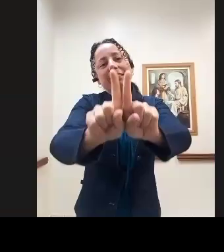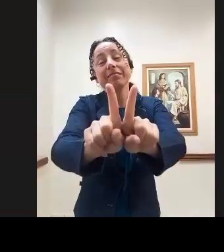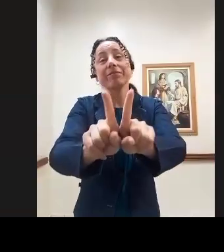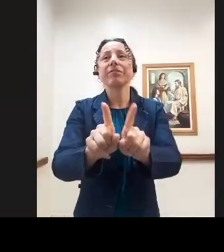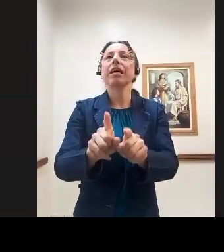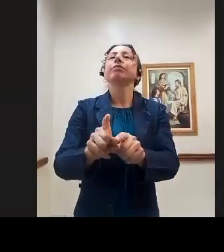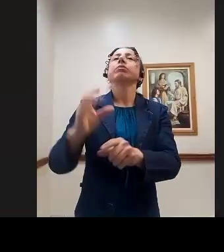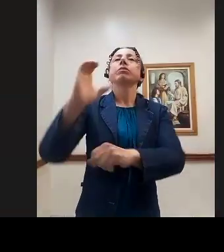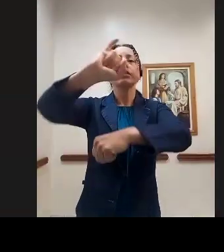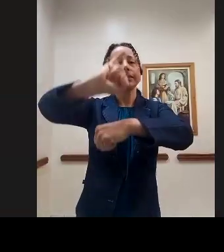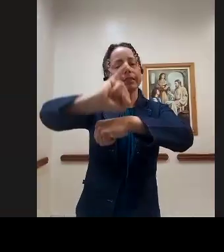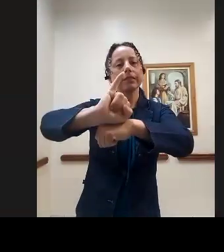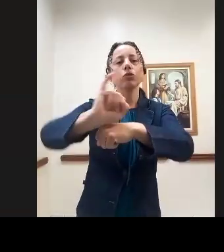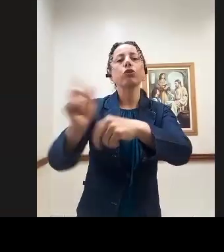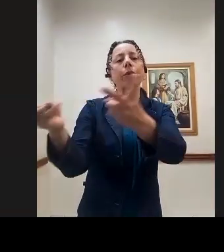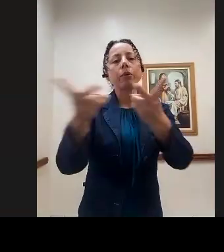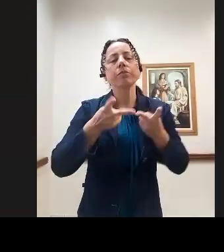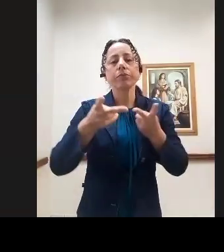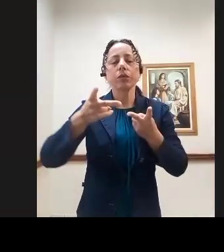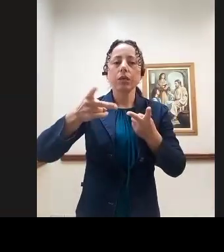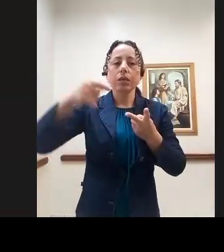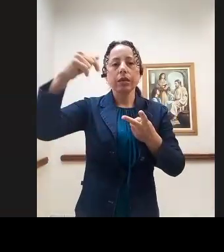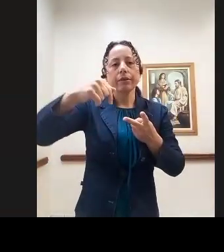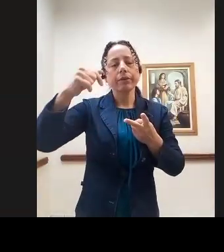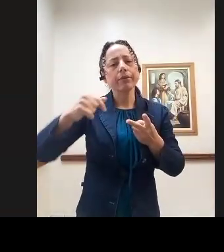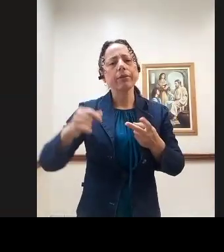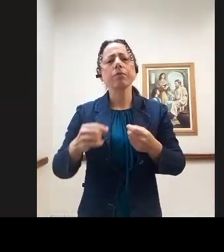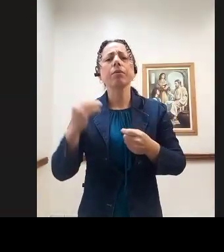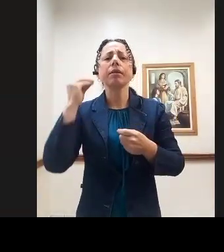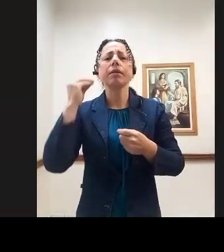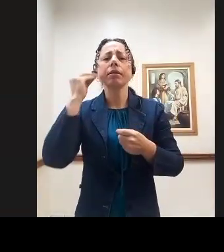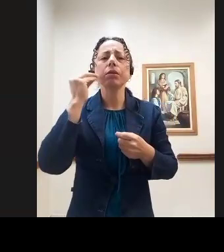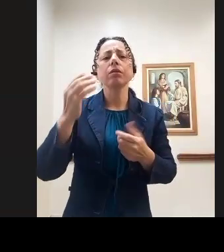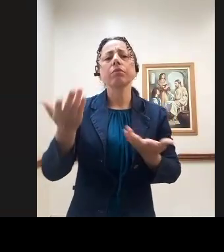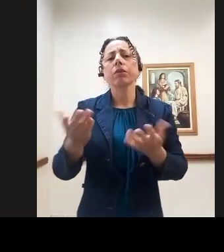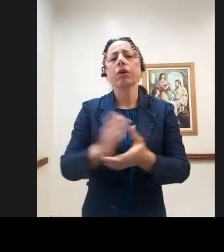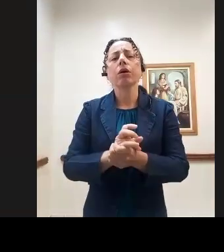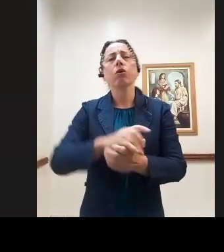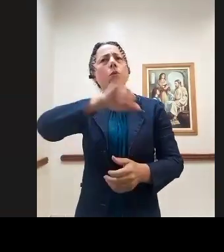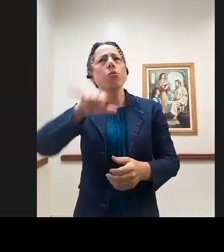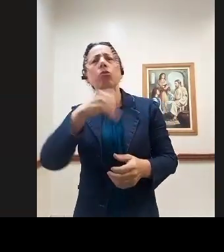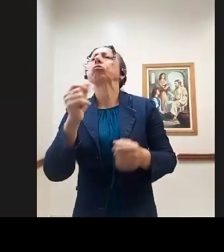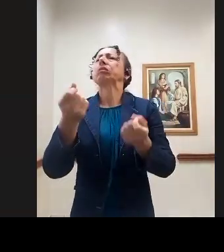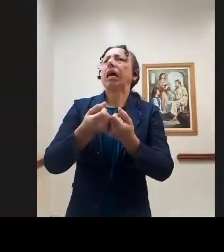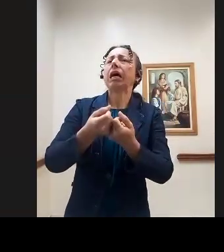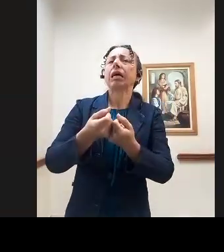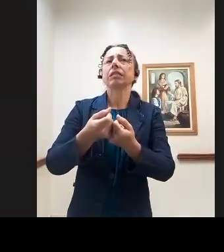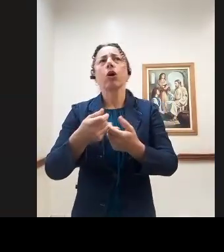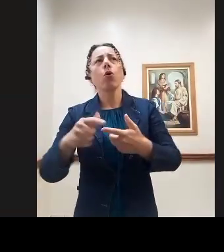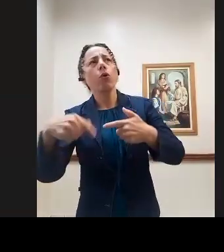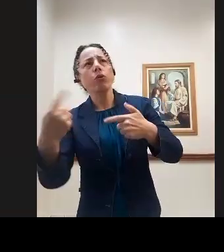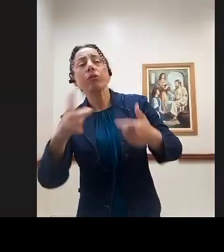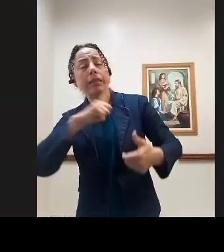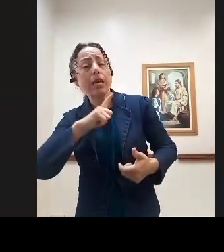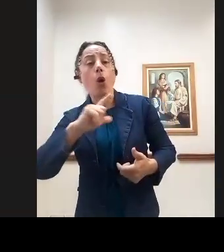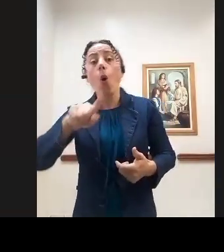E, assim, ao longo da minha vida, né, a Elisbeth não teve o privilégio, alguns membros tiveram, mas eu quero só